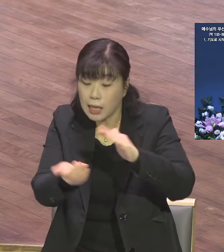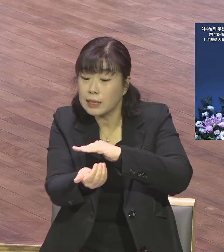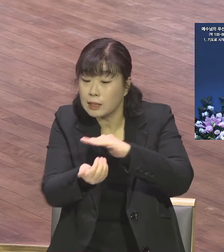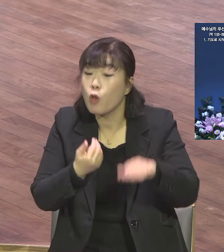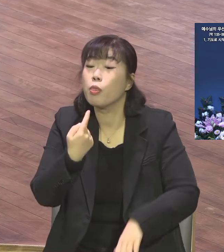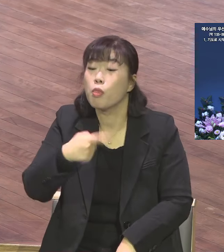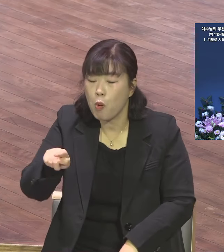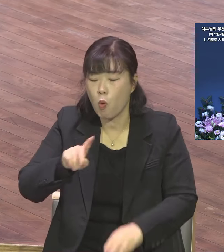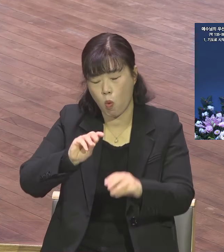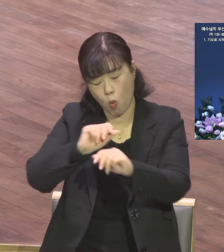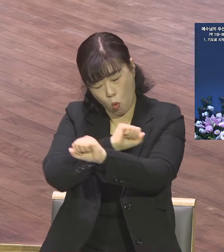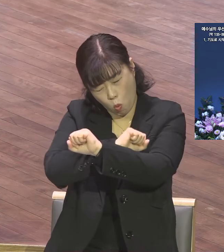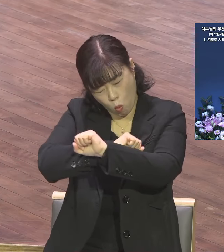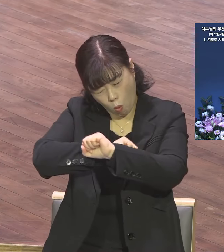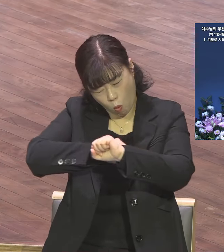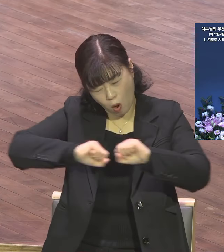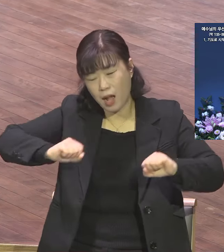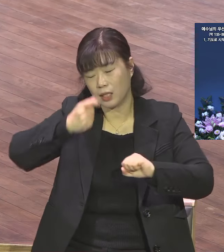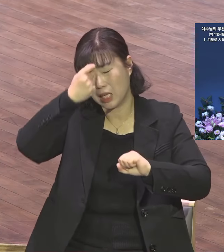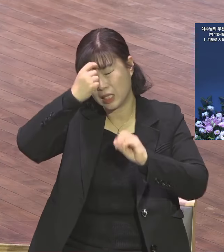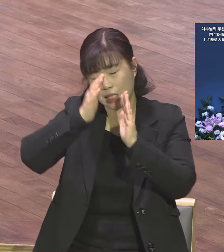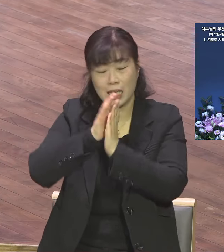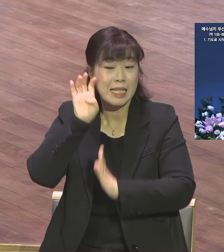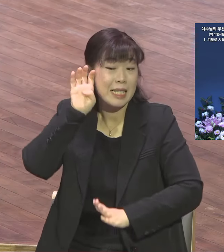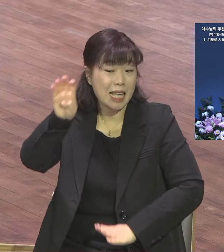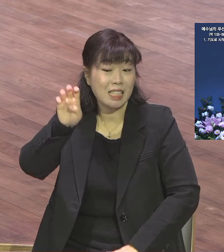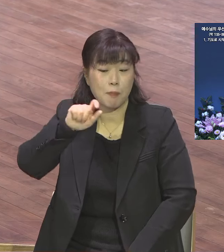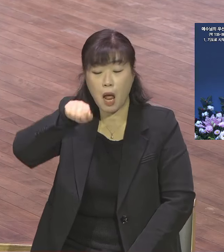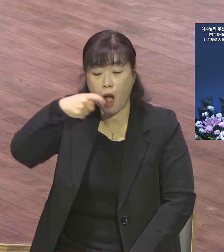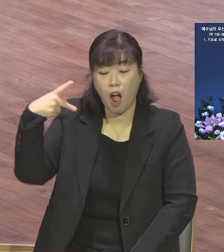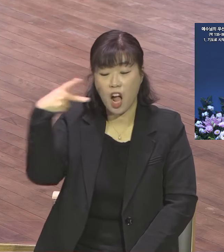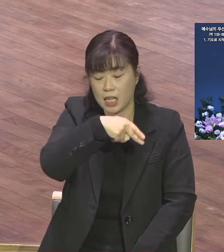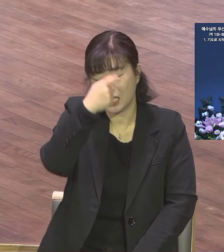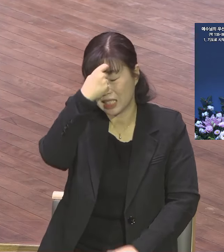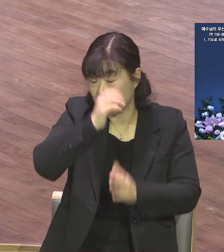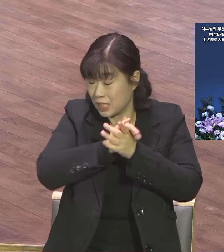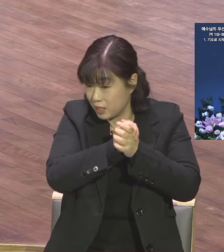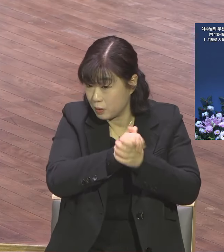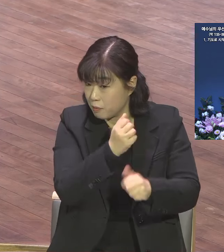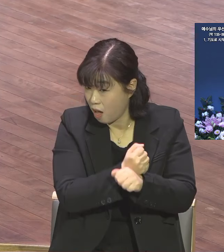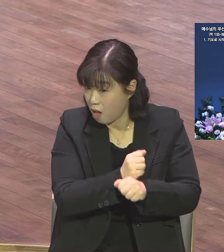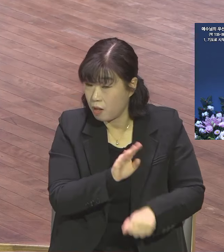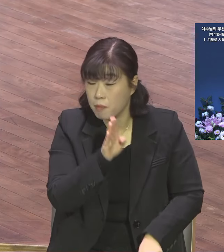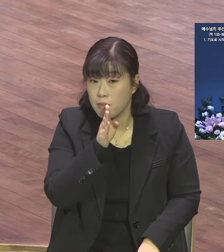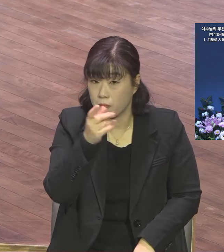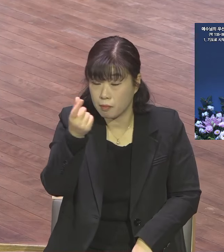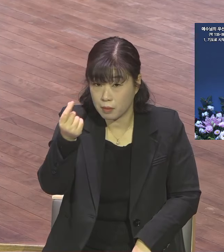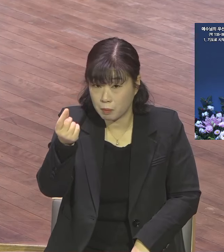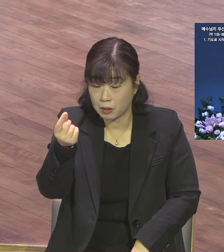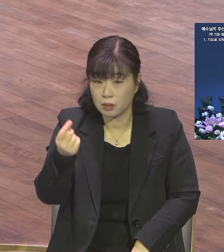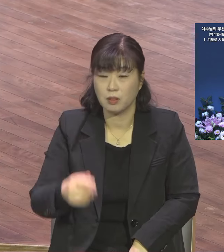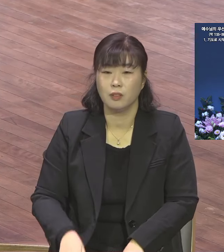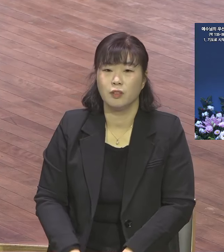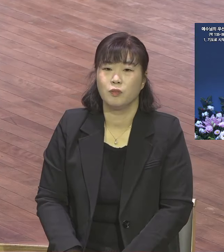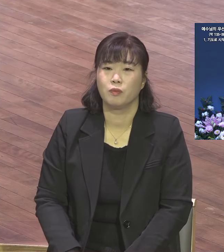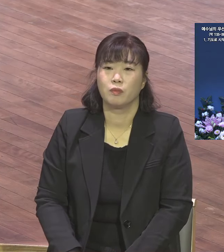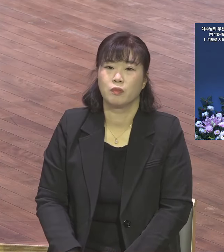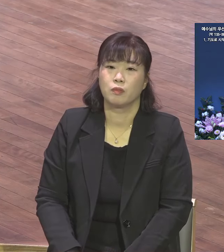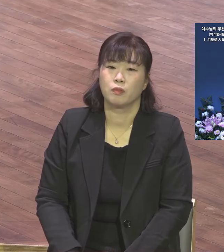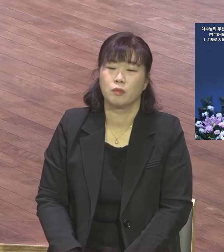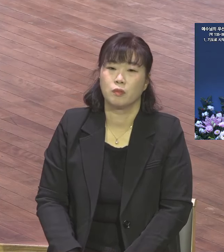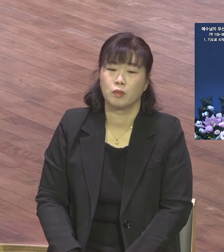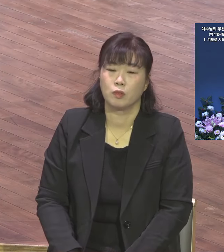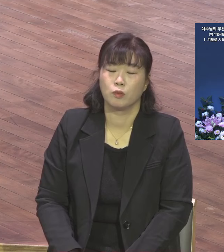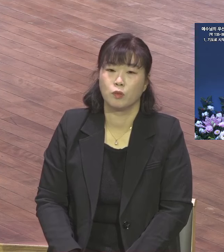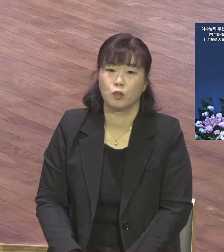기도했어요. 40일 금식했습니다. 하나님 앞에 나와서 기도. 하나님이 이 사명을 감당할 수 있는 내 힘을 주시옵소서.